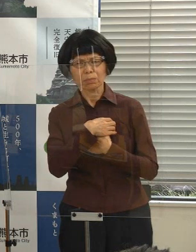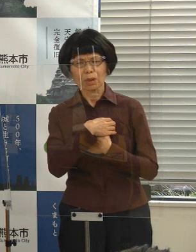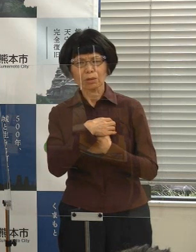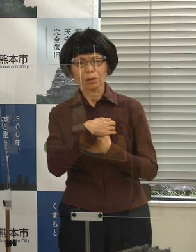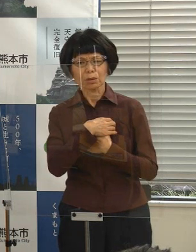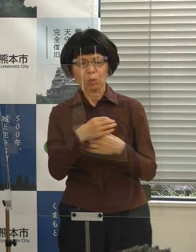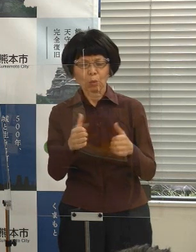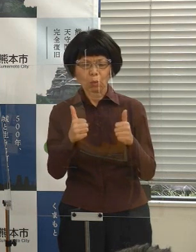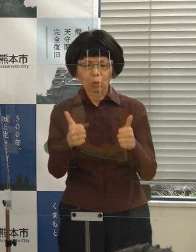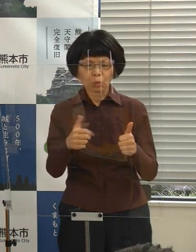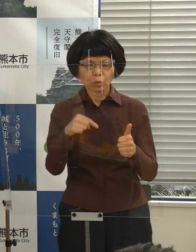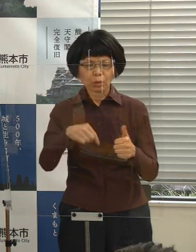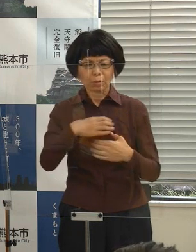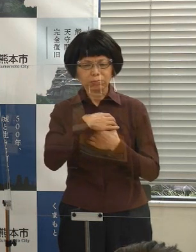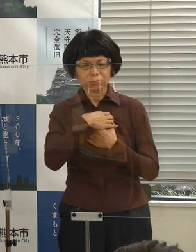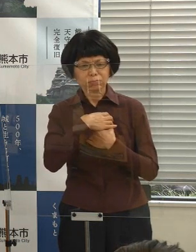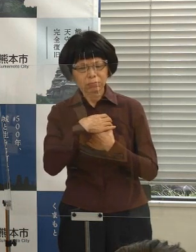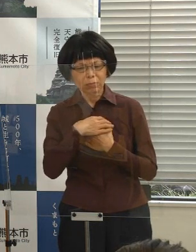はどういったことに、